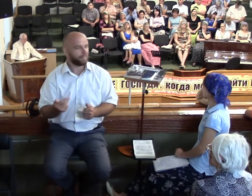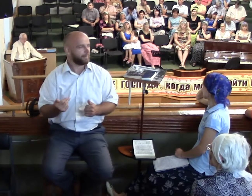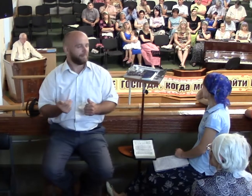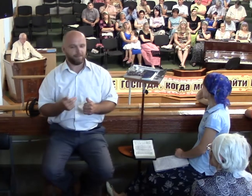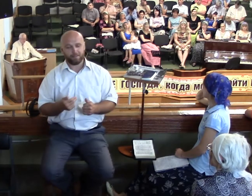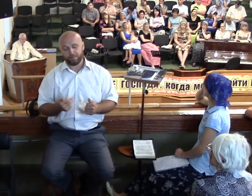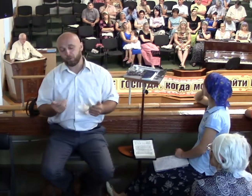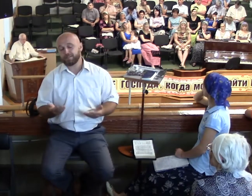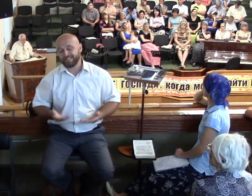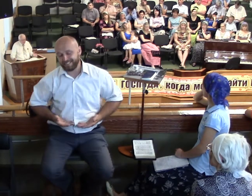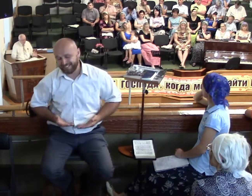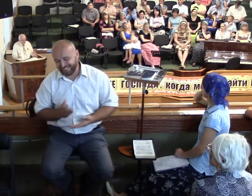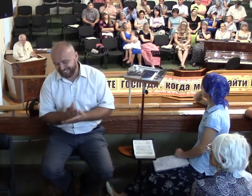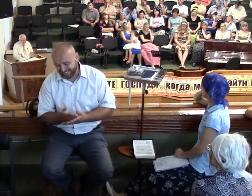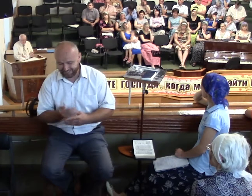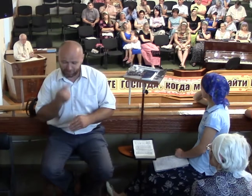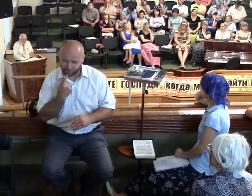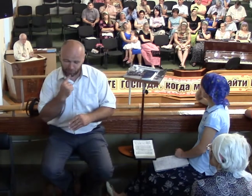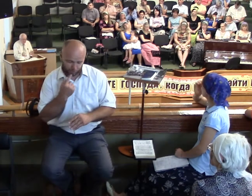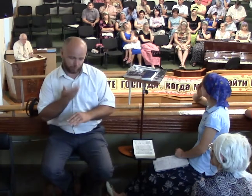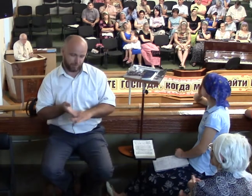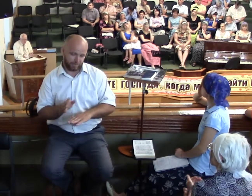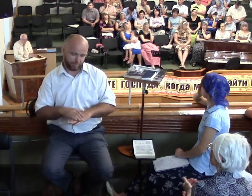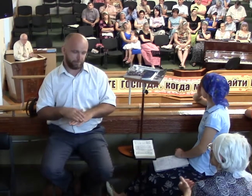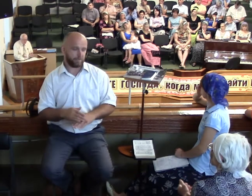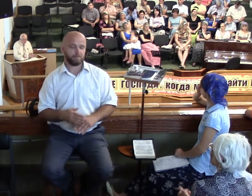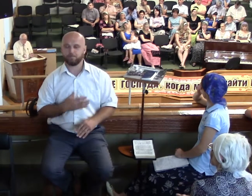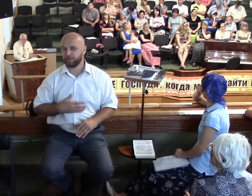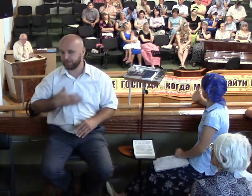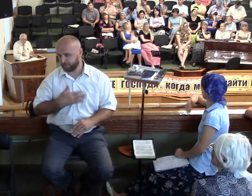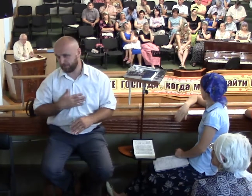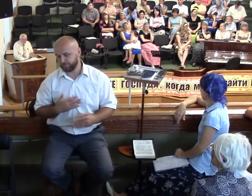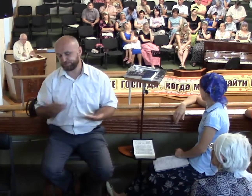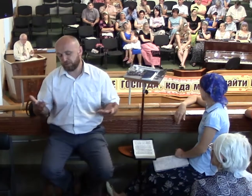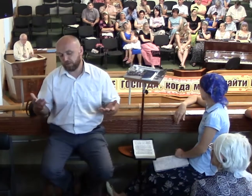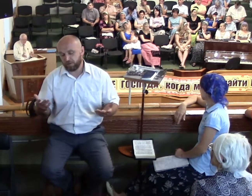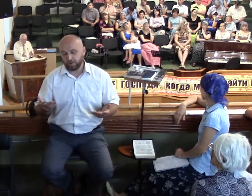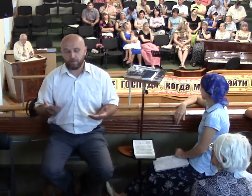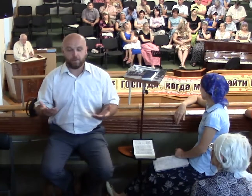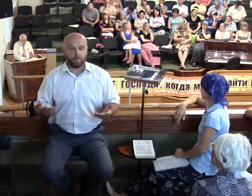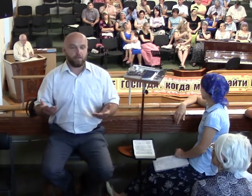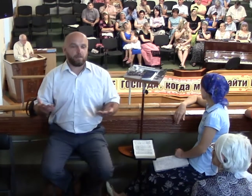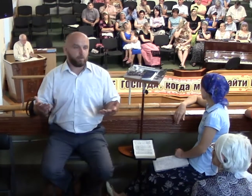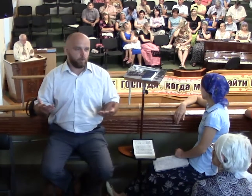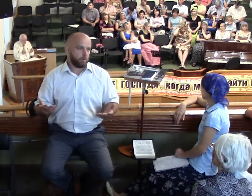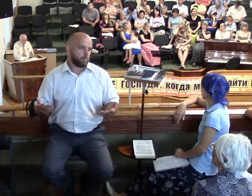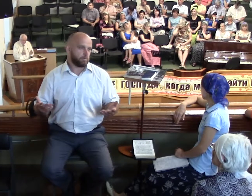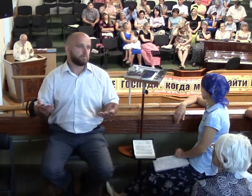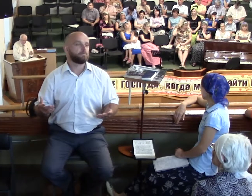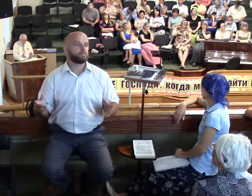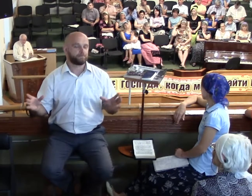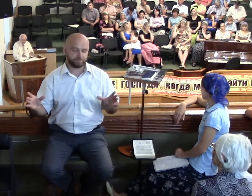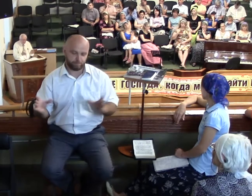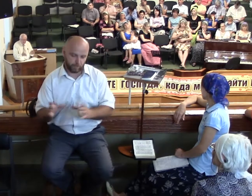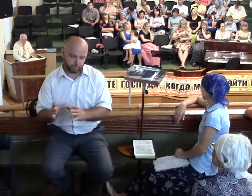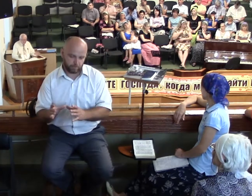это можешь сделать. Тебе дал Господь силы, Дух Святой сегодня с нами, в нас. Христос говорит, сия с вами во